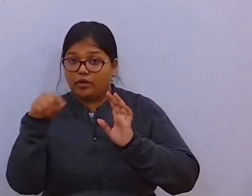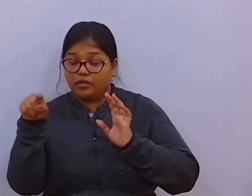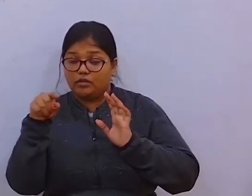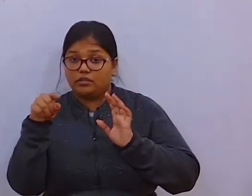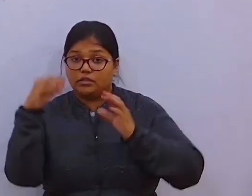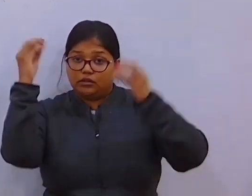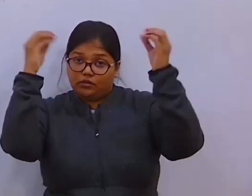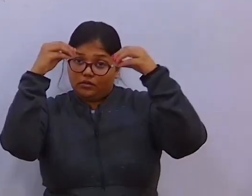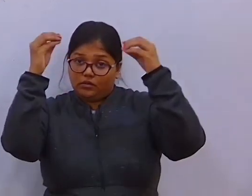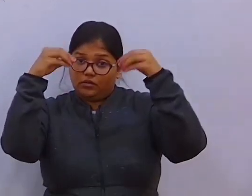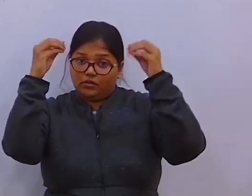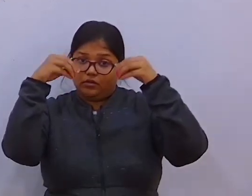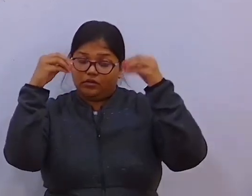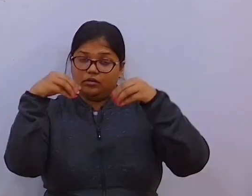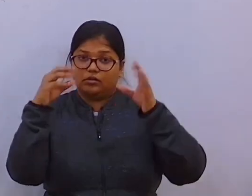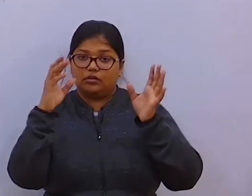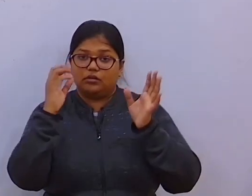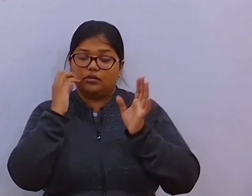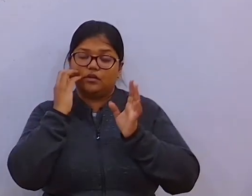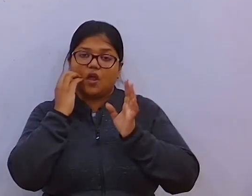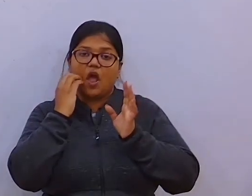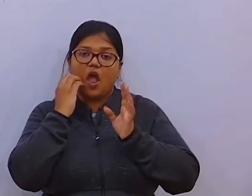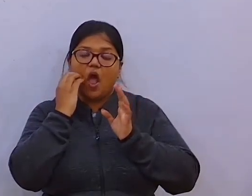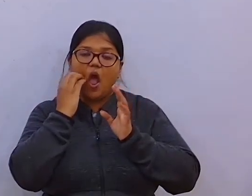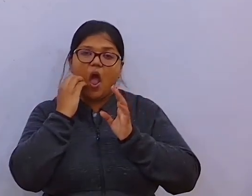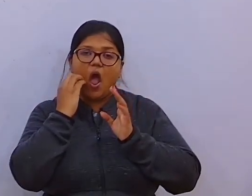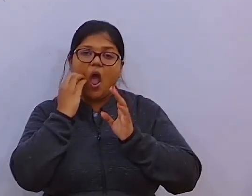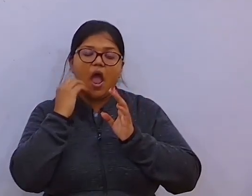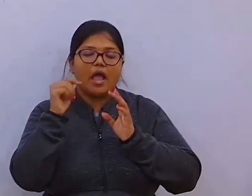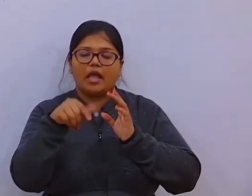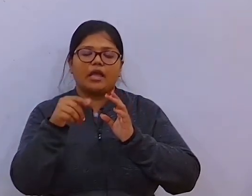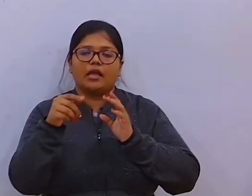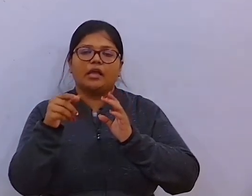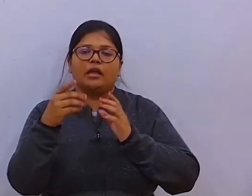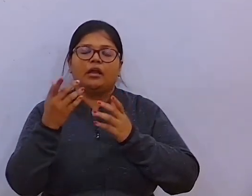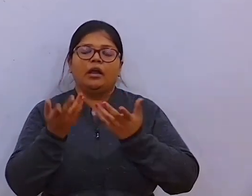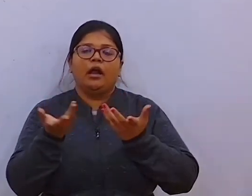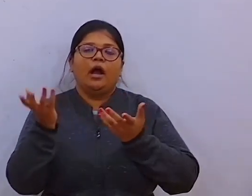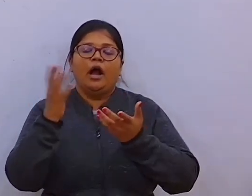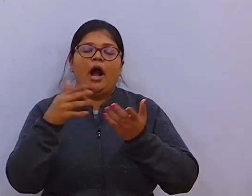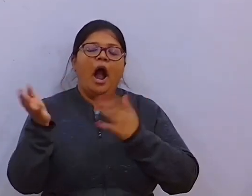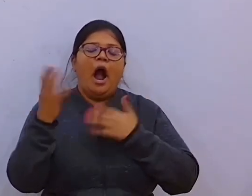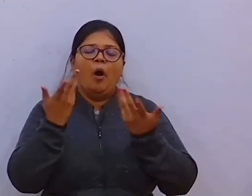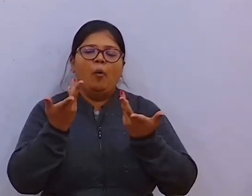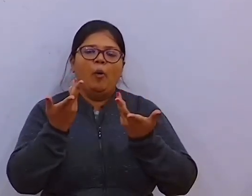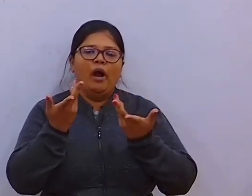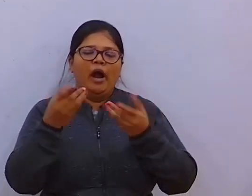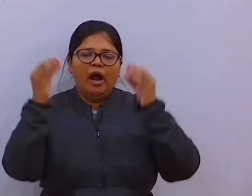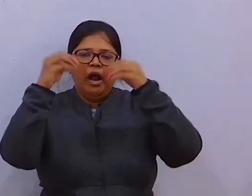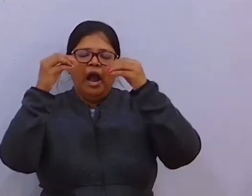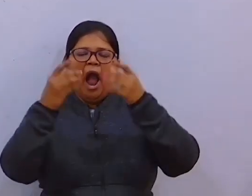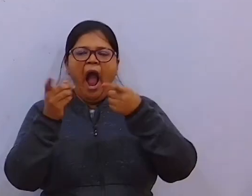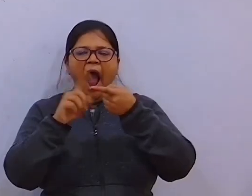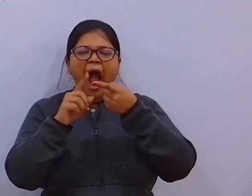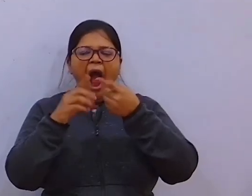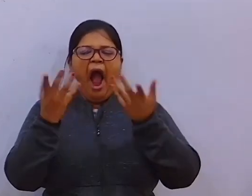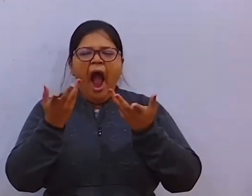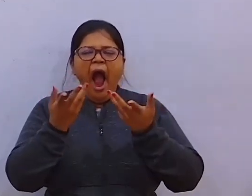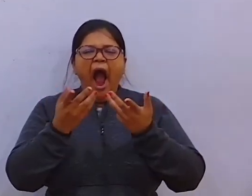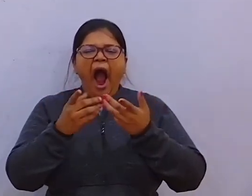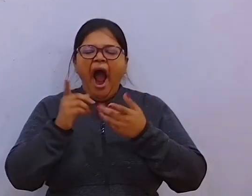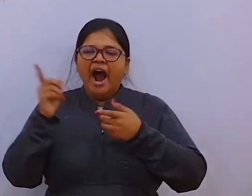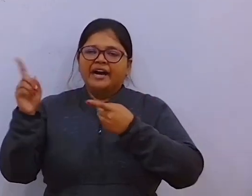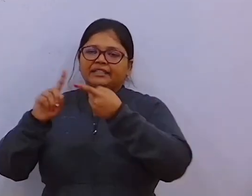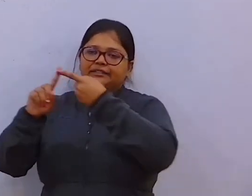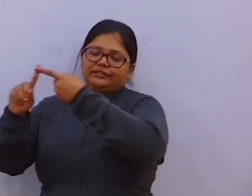मिलता है या वर्षा का कारण बनता है, वो पूर्वी जेड स्ट्रीम के कारण ही बनता है, ठीक है। इतना समझ में